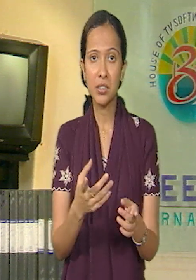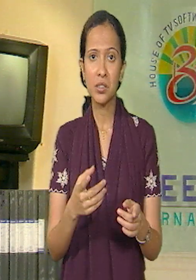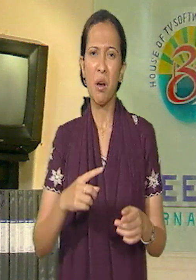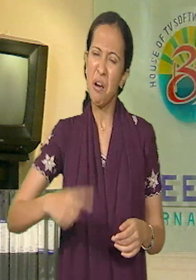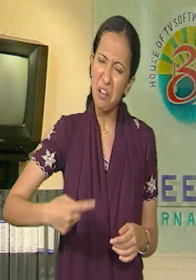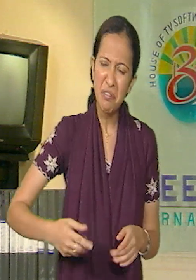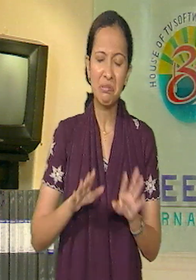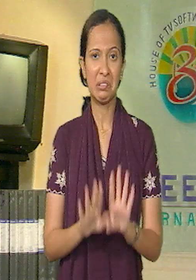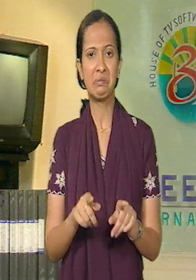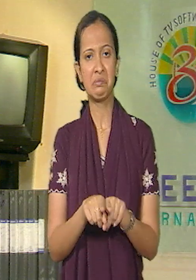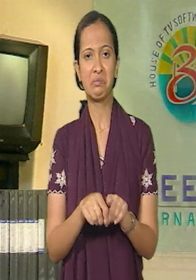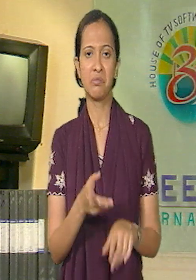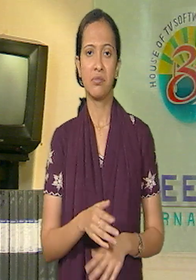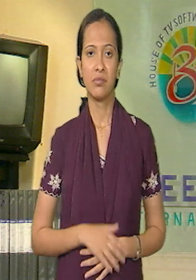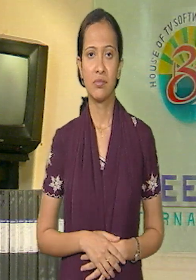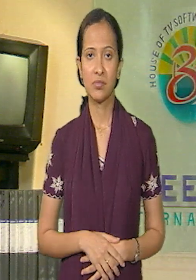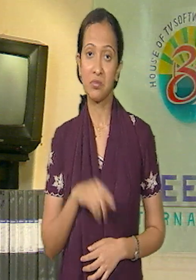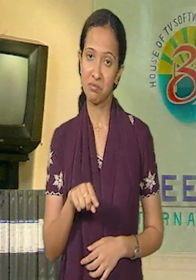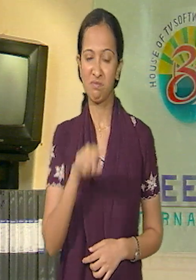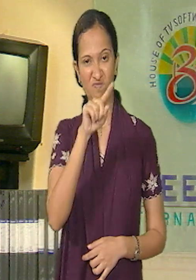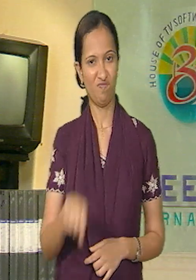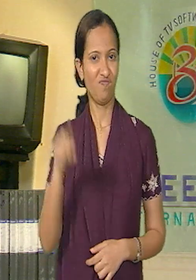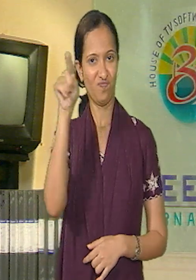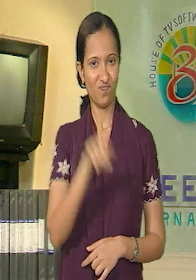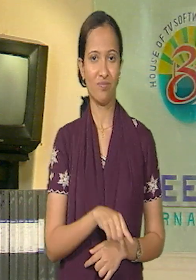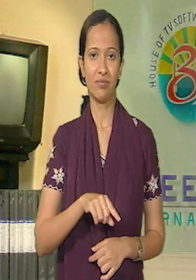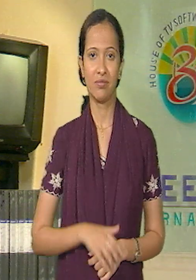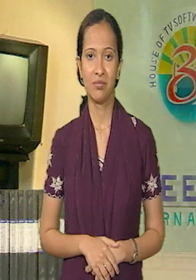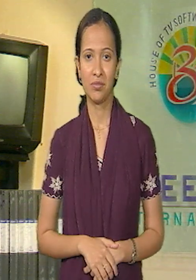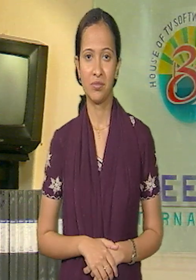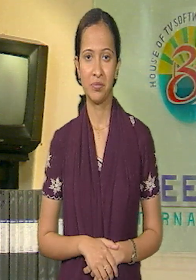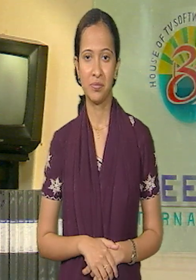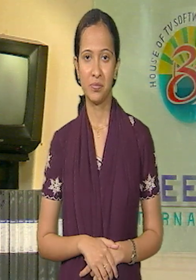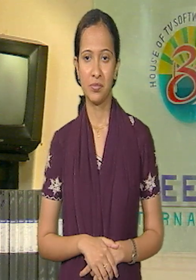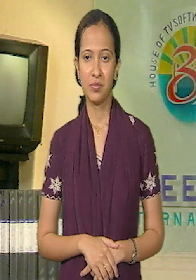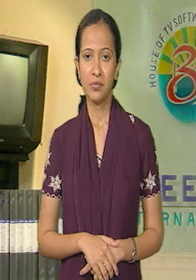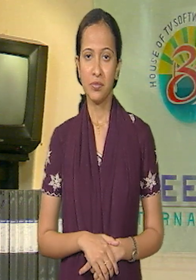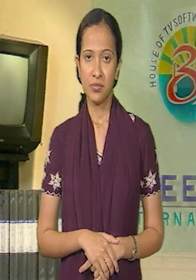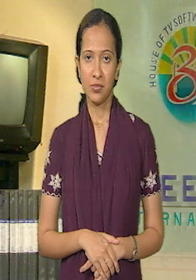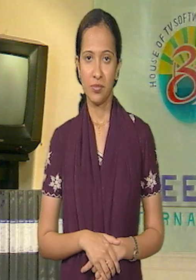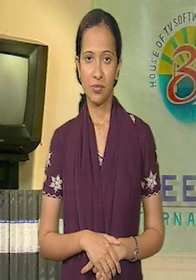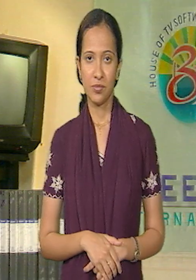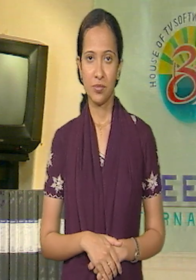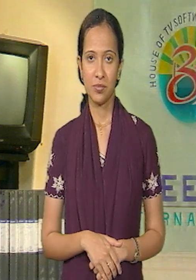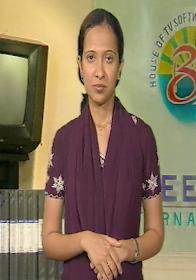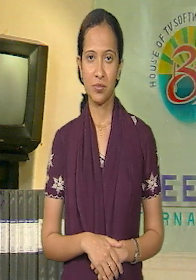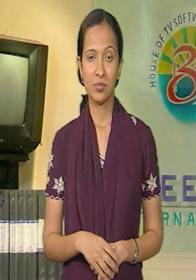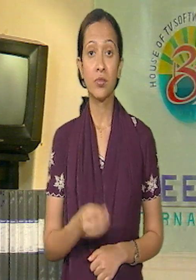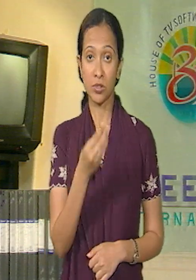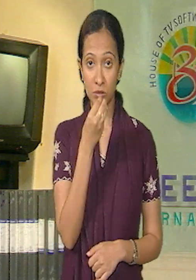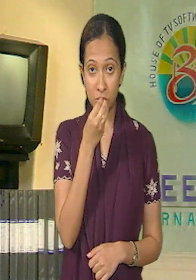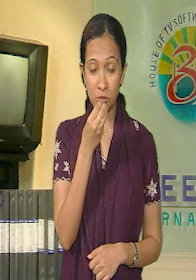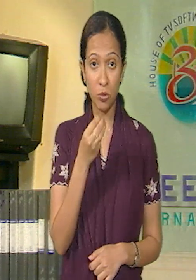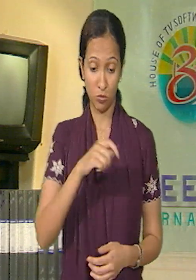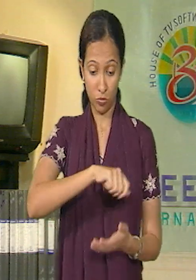नजारा अक्सर देखने को मिलता है। ये बहुत ही गलत गलत गलत बात है दोस्तों। खाना